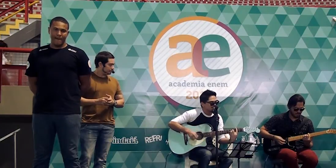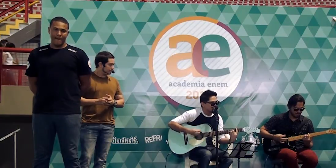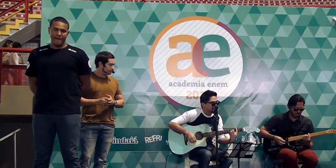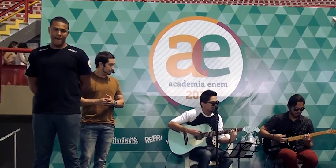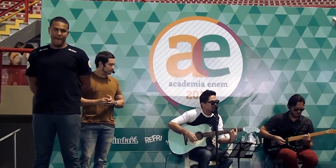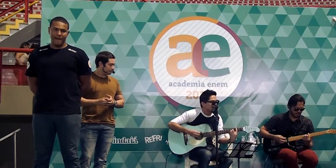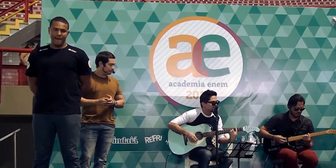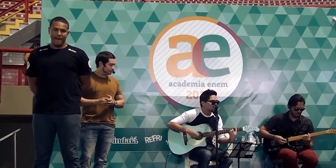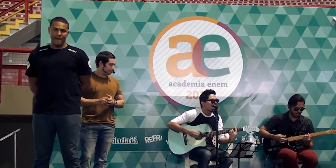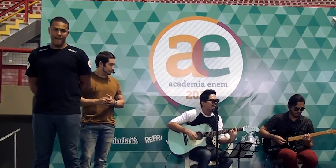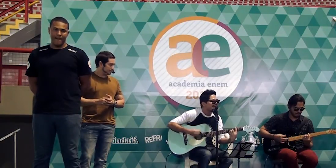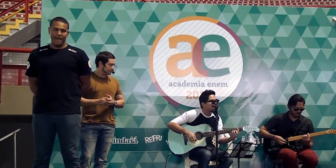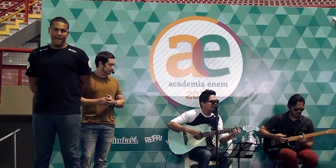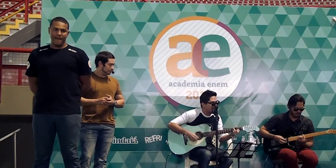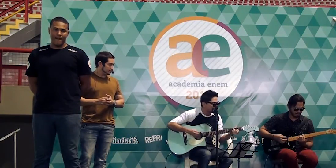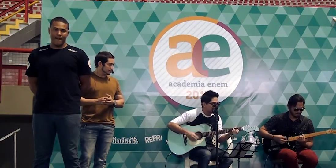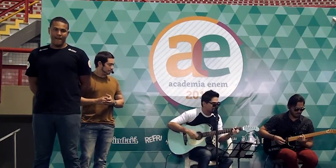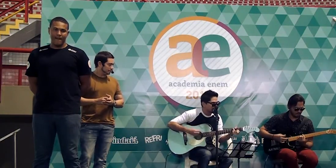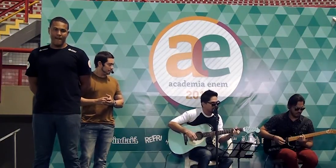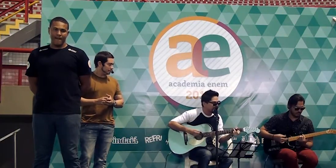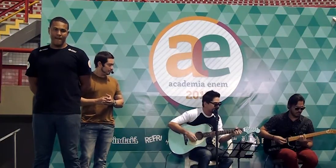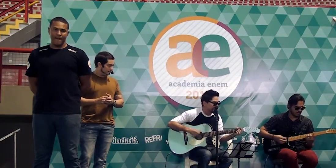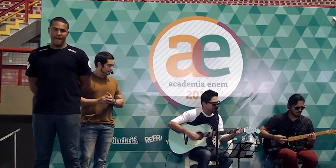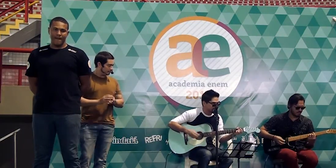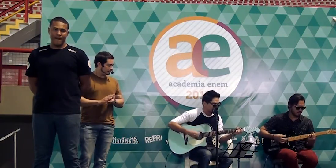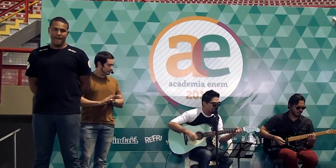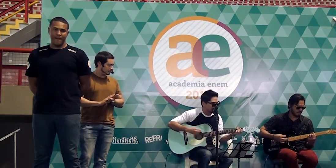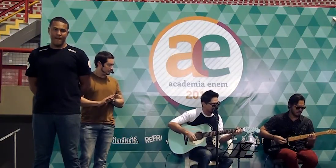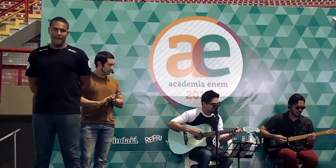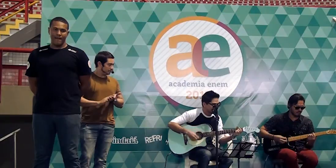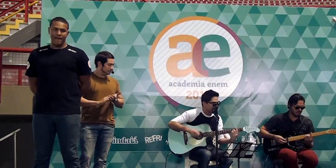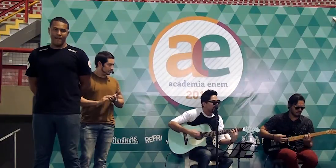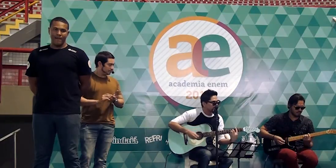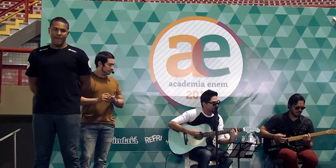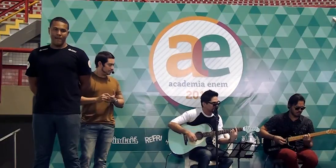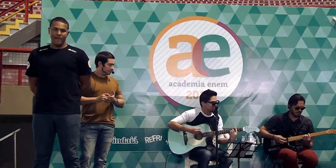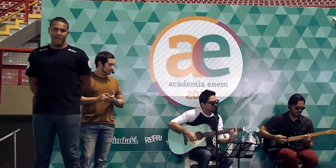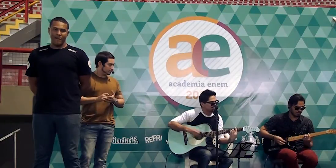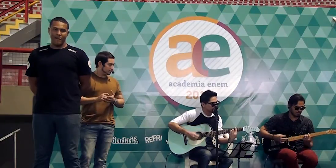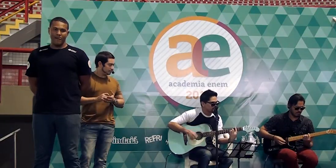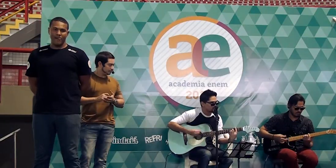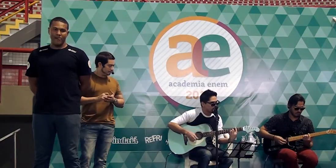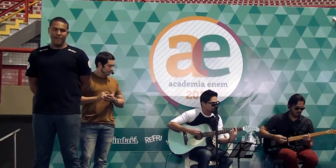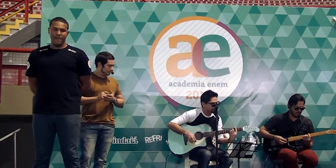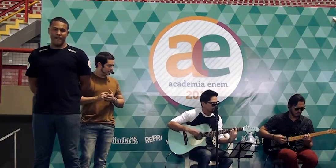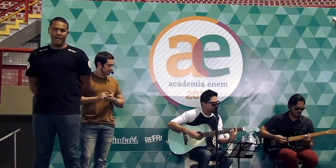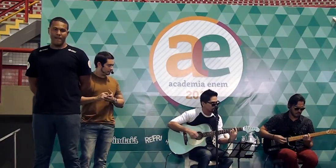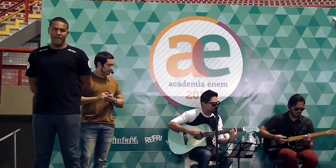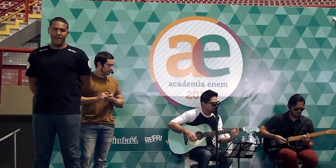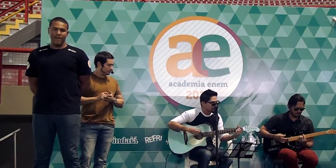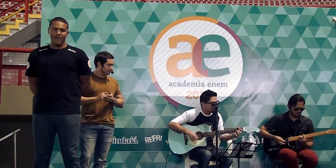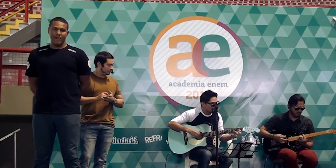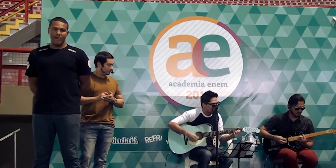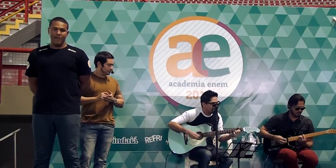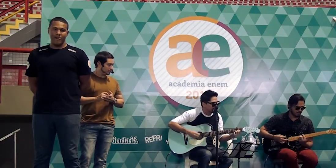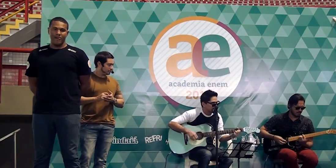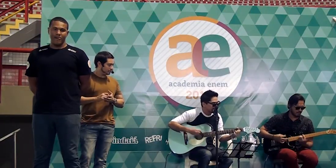Depois de 20 anos na escola, não é difícil aprender todas as manhãs do seu jogo sujo. Não é